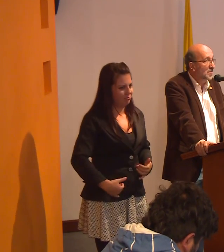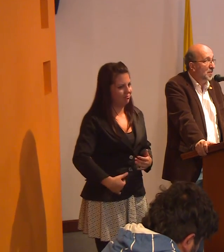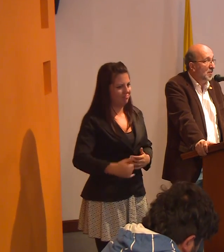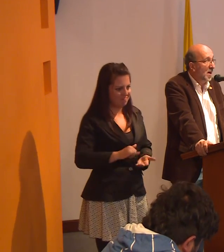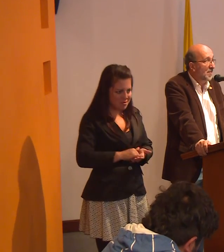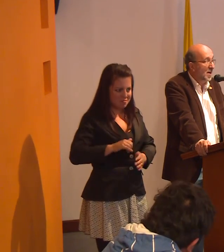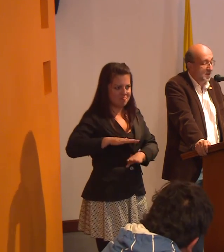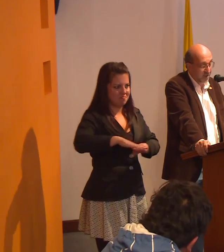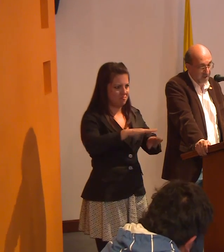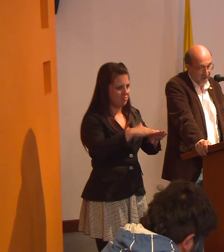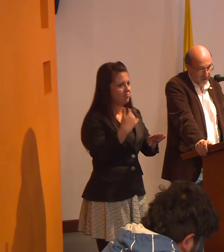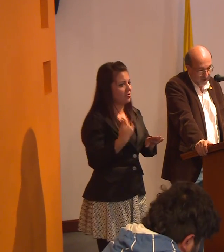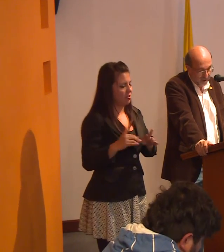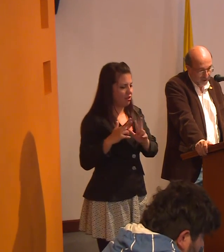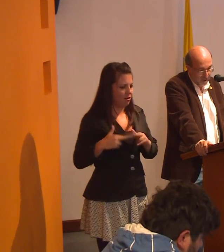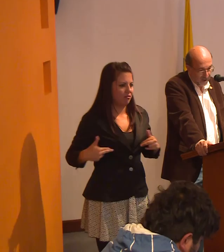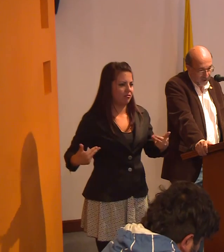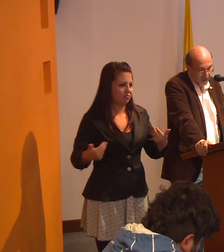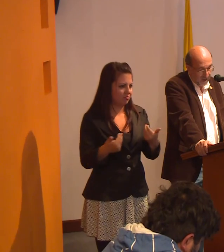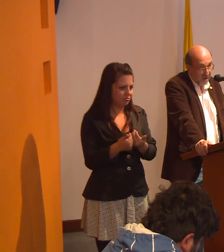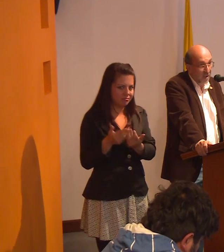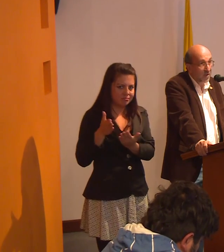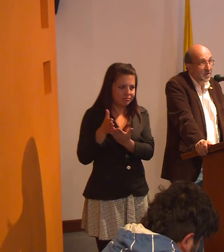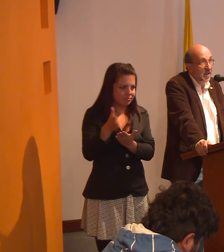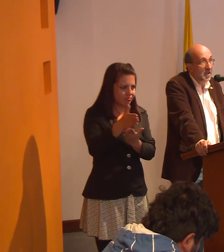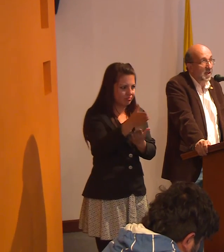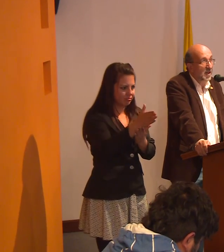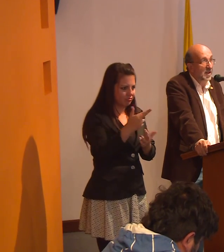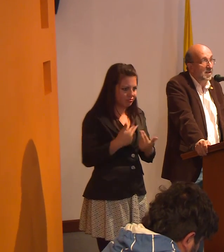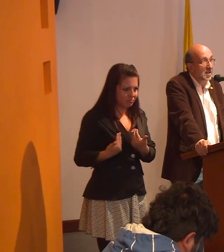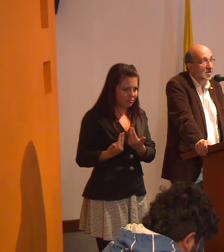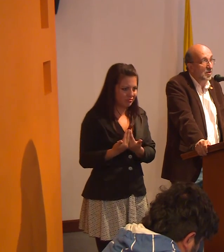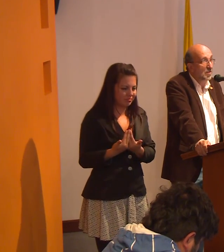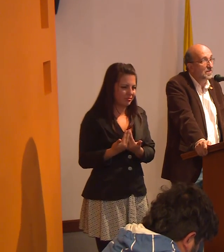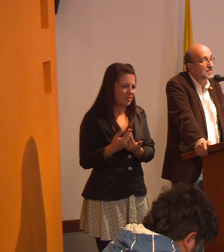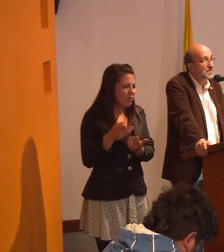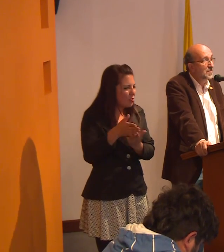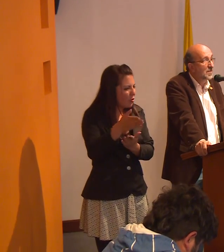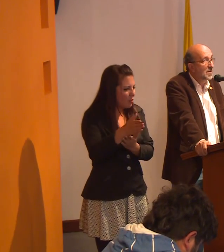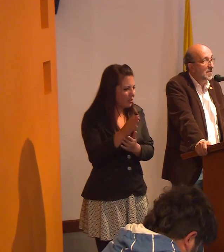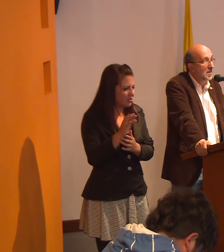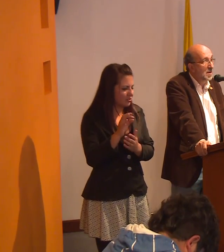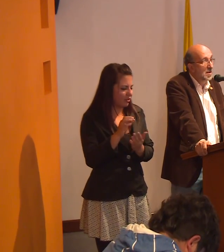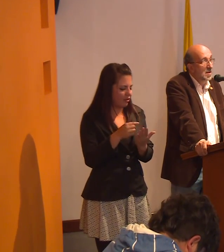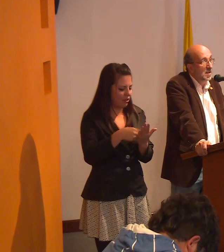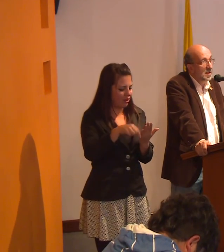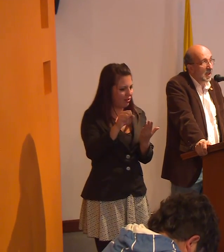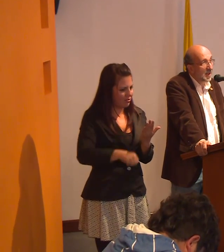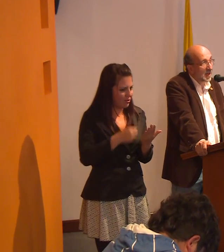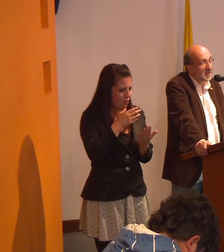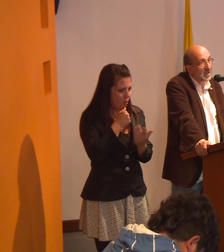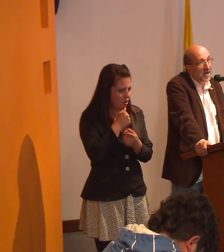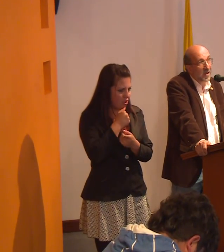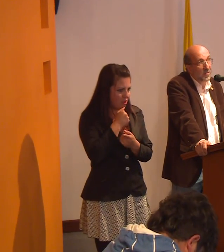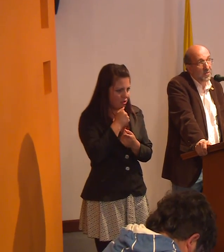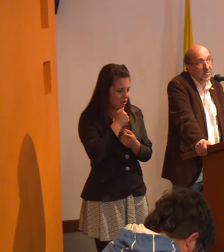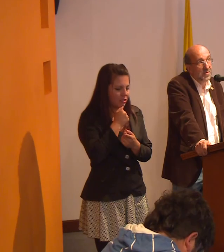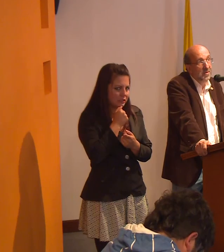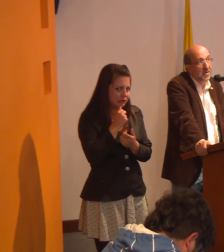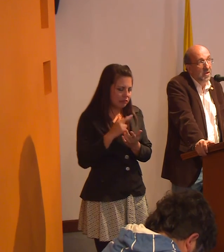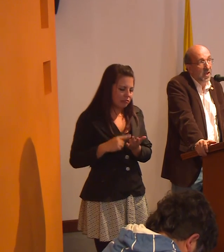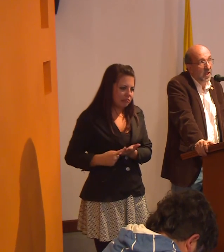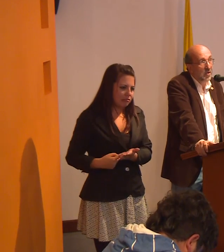de los programas que no tienen acreditación y